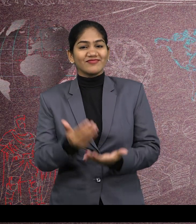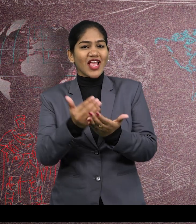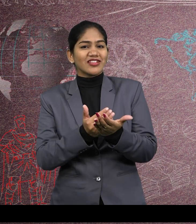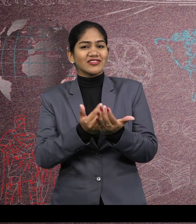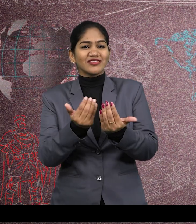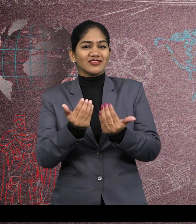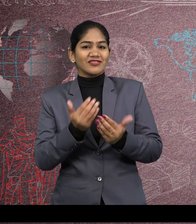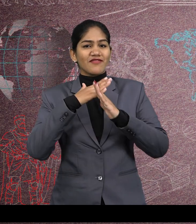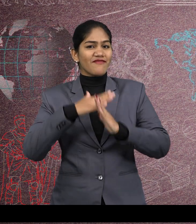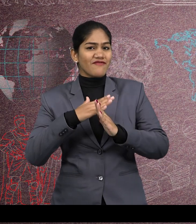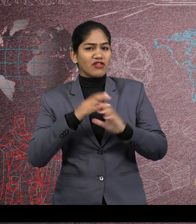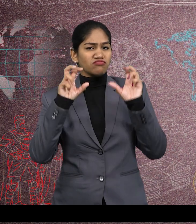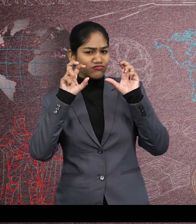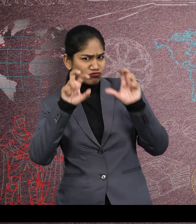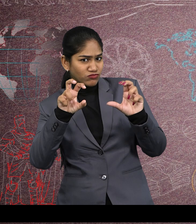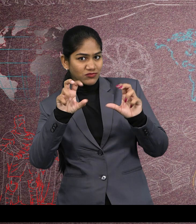భద్రత,